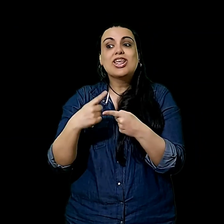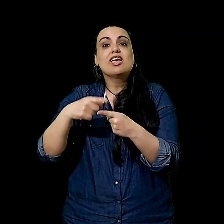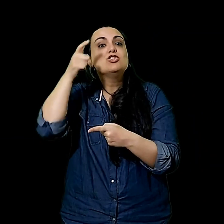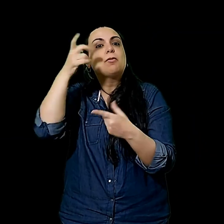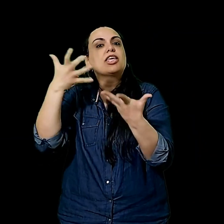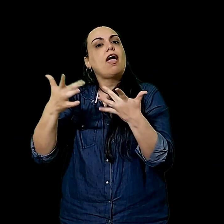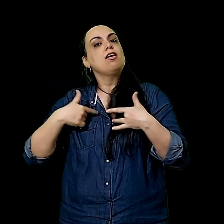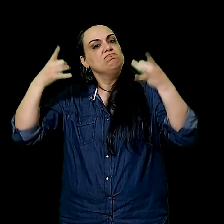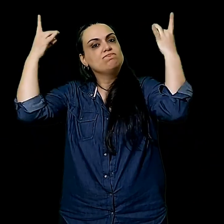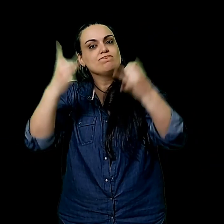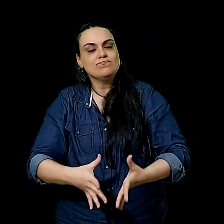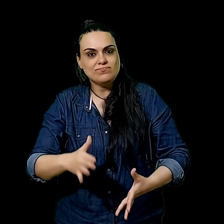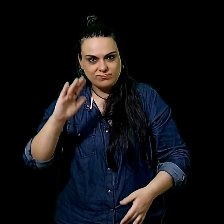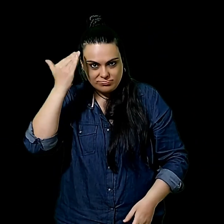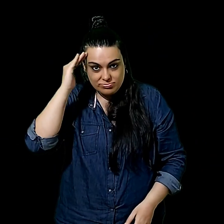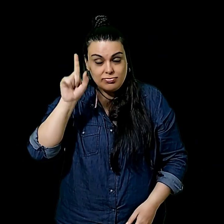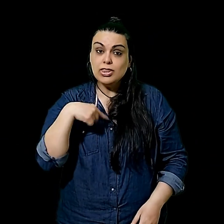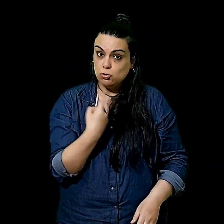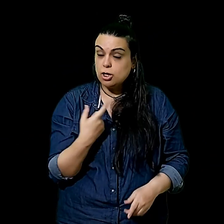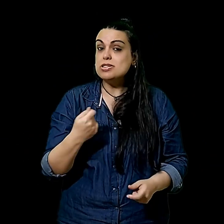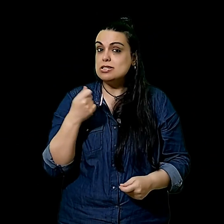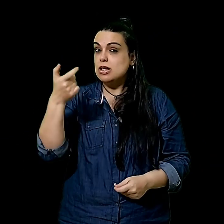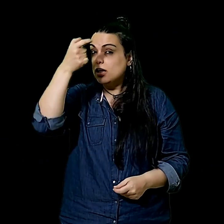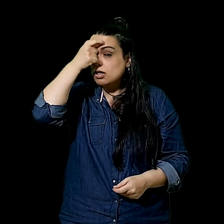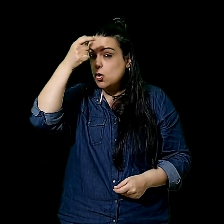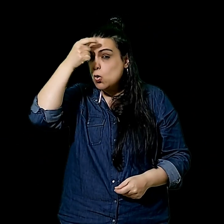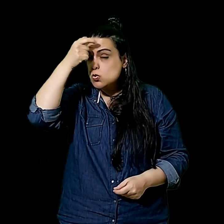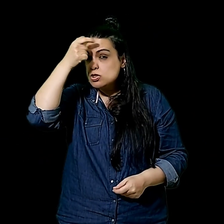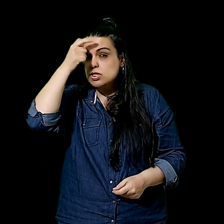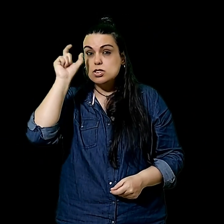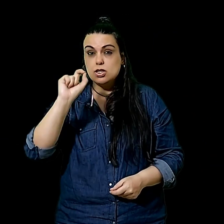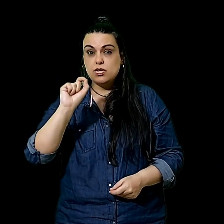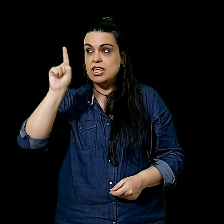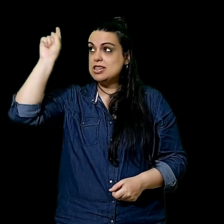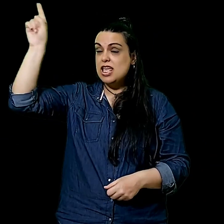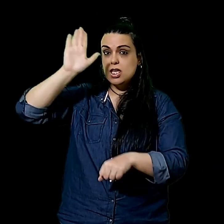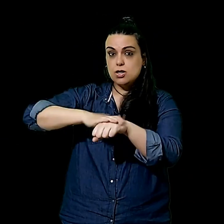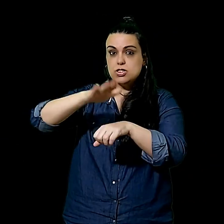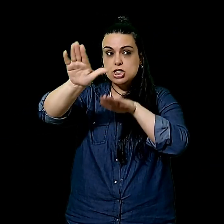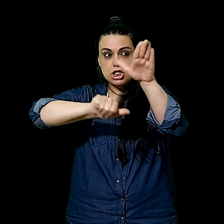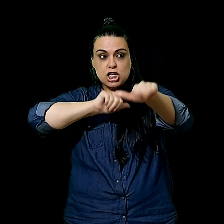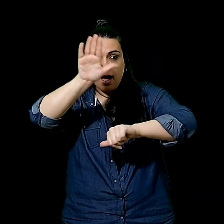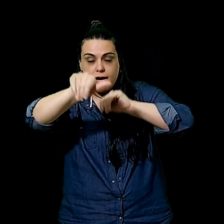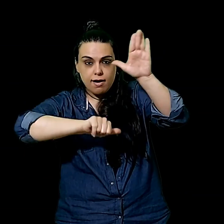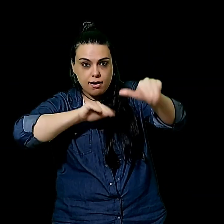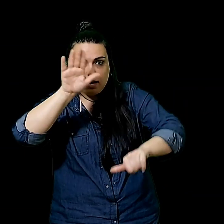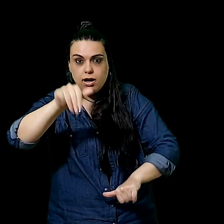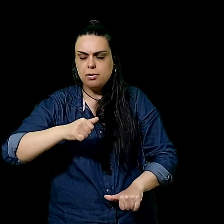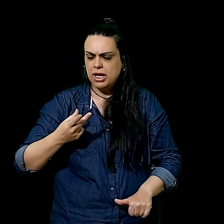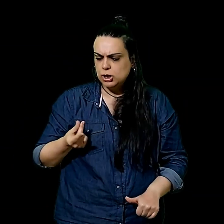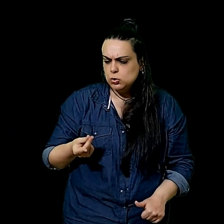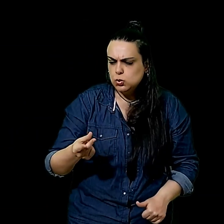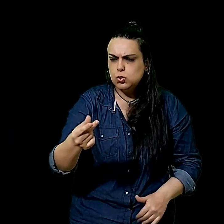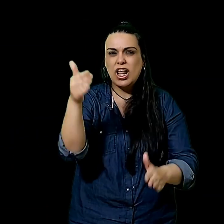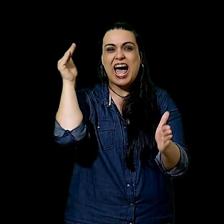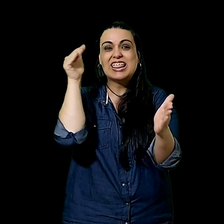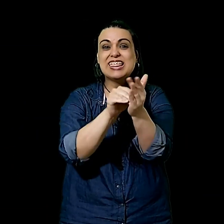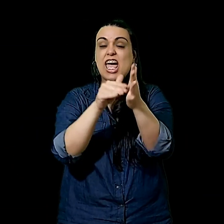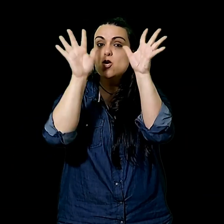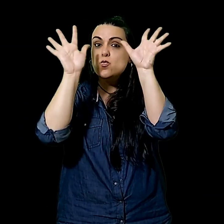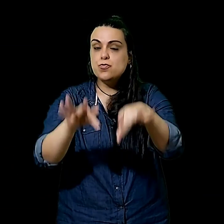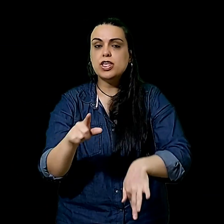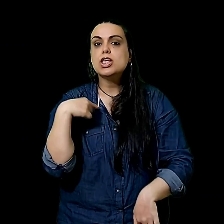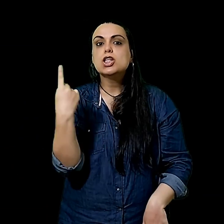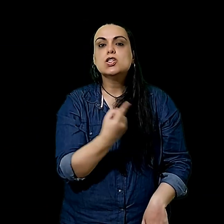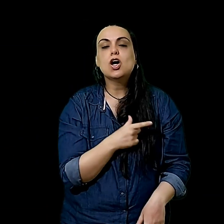é que a gente tenha essa consciência que o nosso chamado é a durabilidade até o fim, que a gente precisa